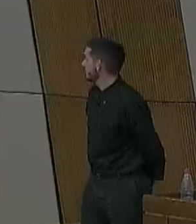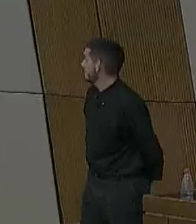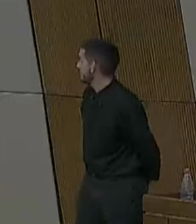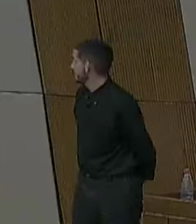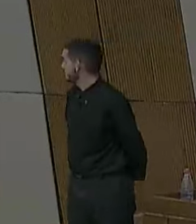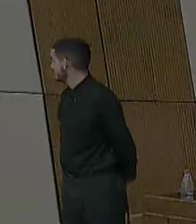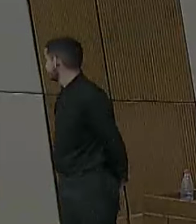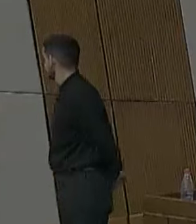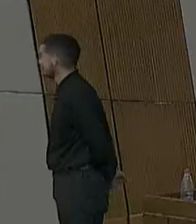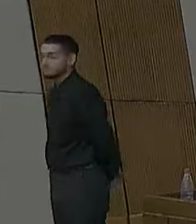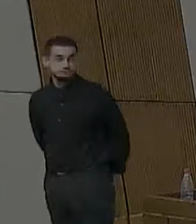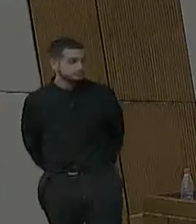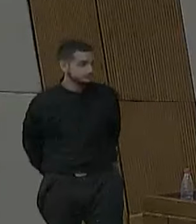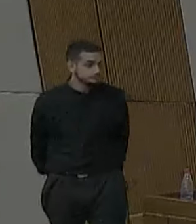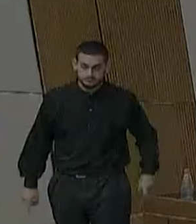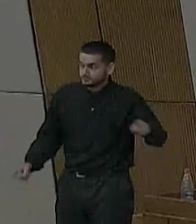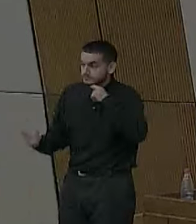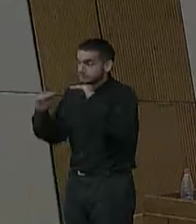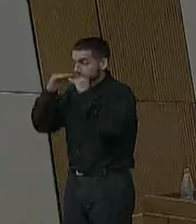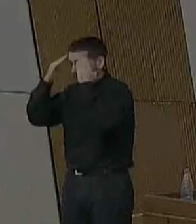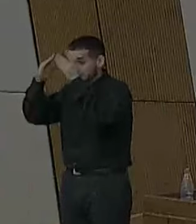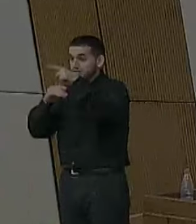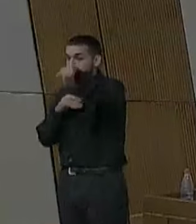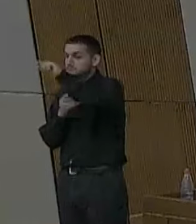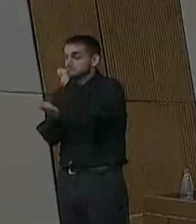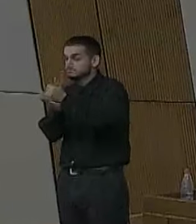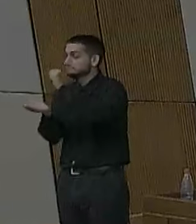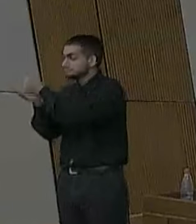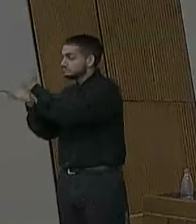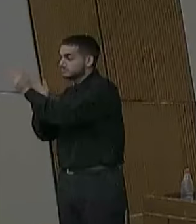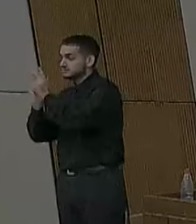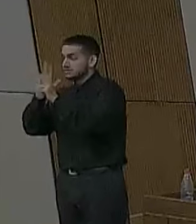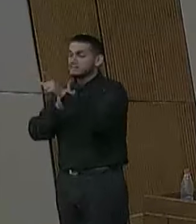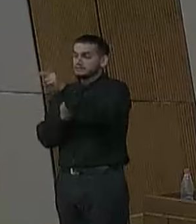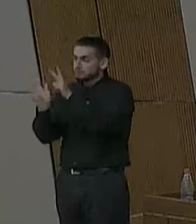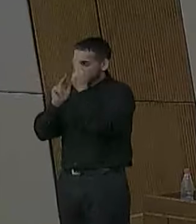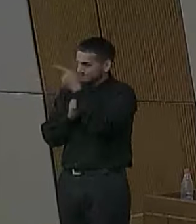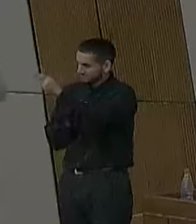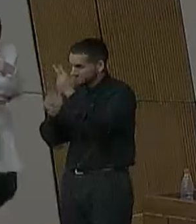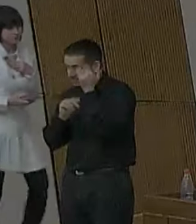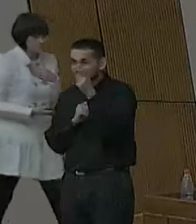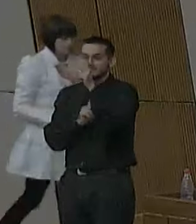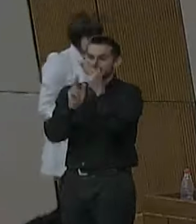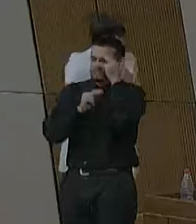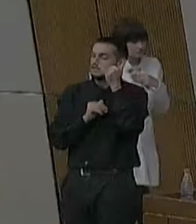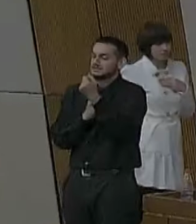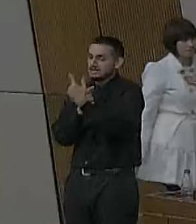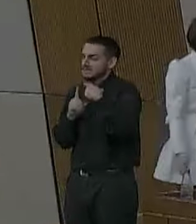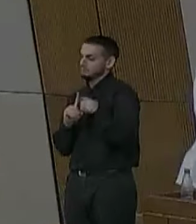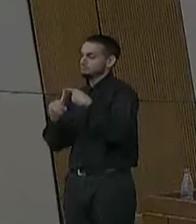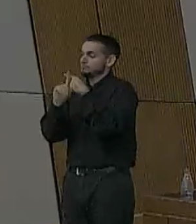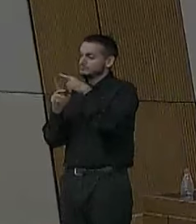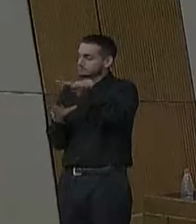Muchas gracias a todos por su participación hoy. Fue muy interesante escuchar la experiencia de cada uno. Realmente suma, realmente